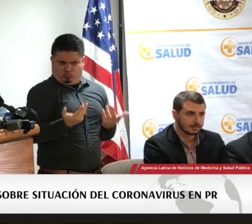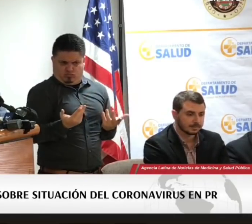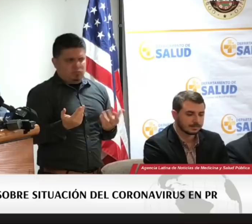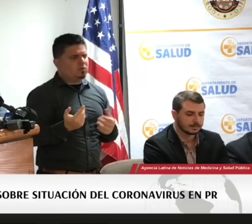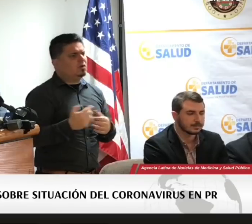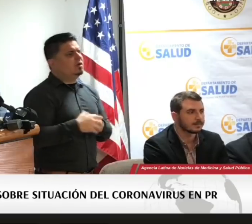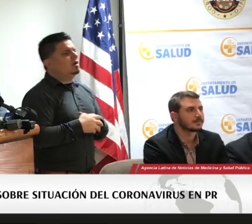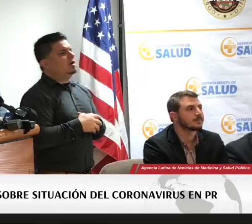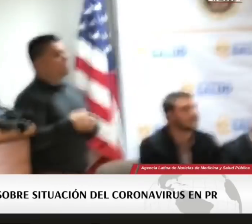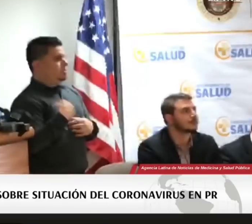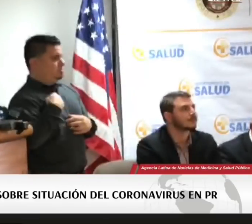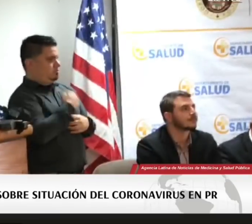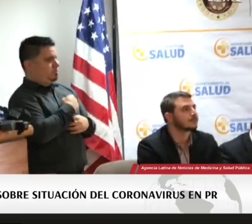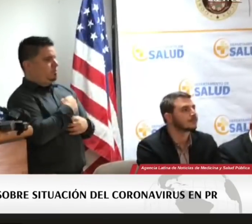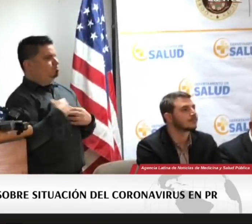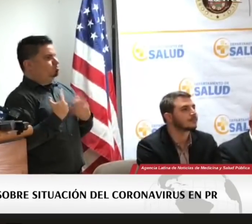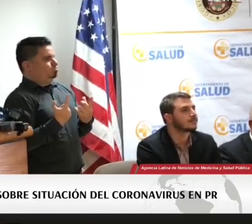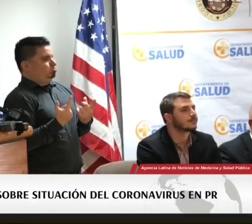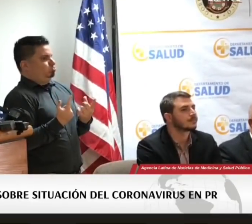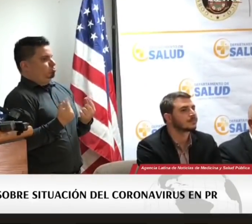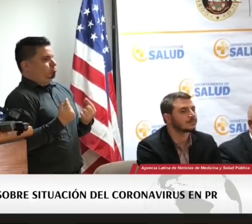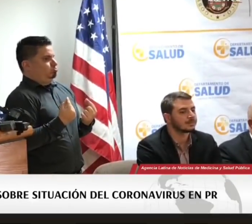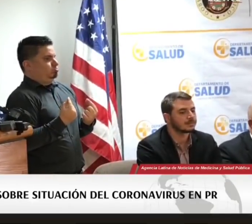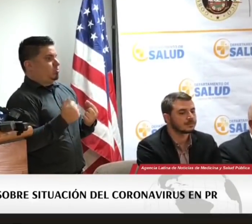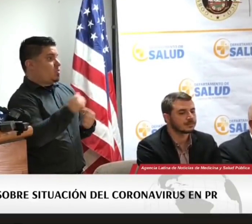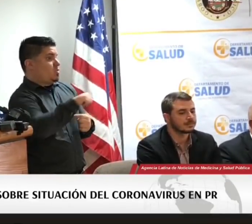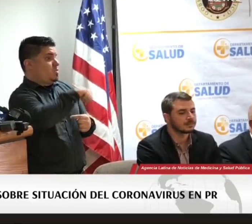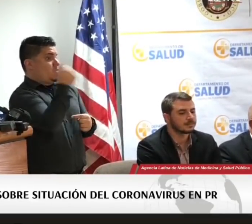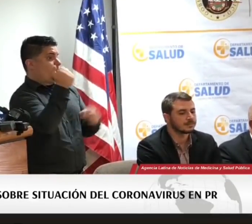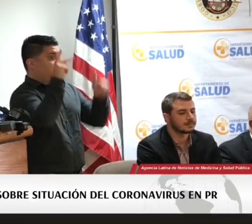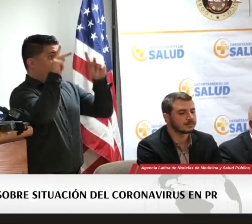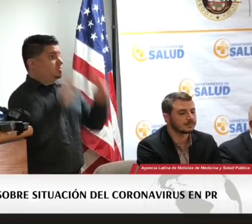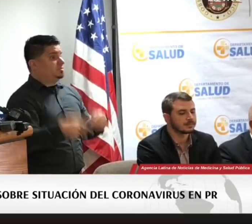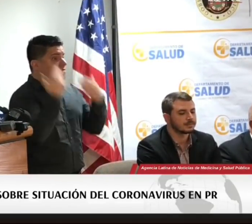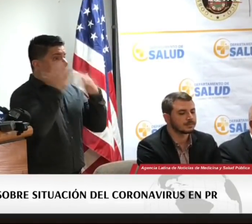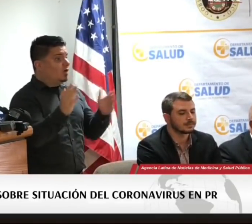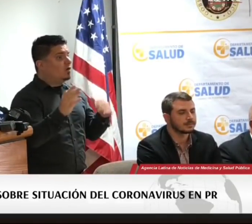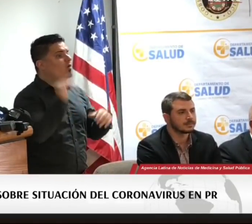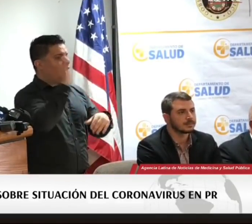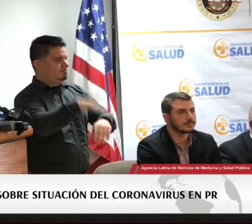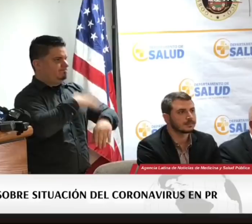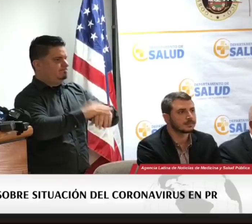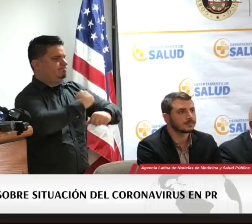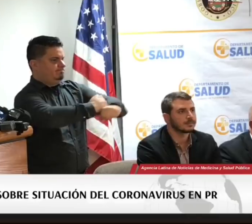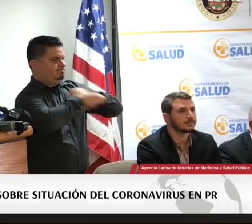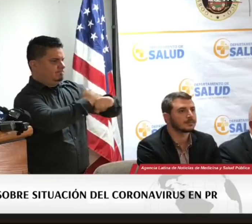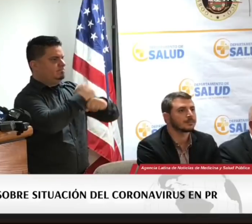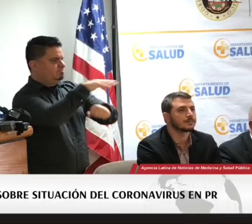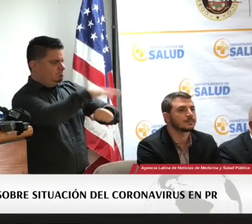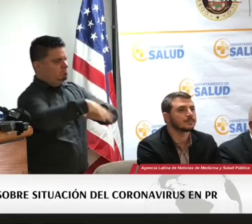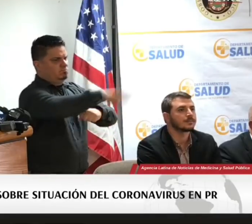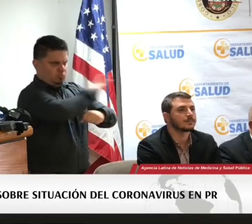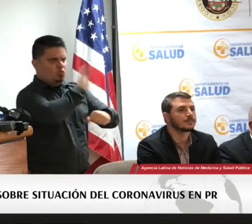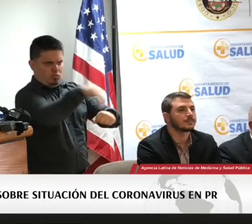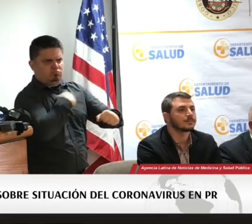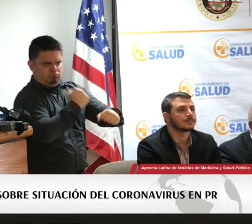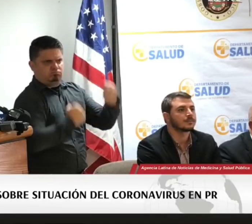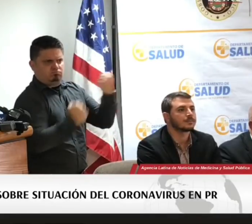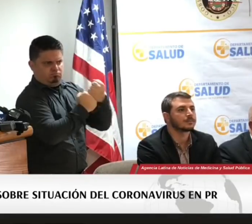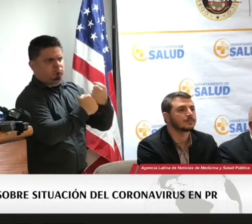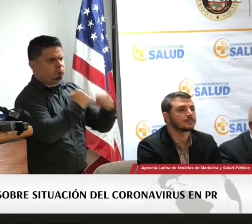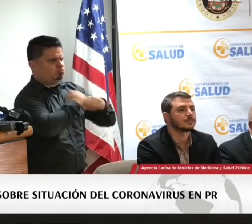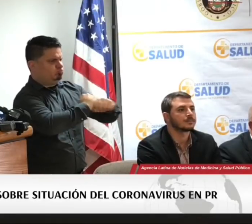¿verdad? No sé los demás candidatos. Por el momento, yo voy a proteger a los ciudadanos, y ese tipo de actividades van a estar limitadas para que no